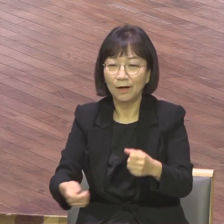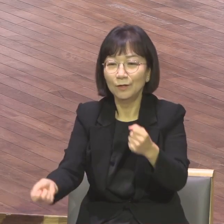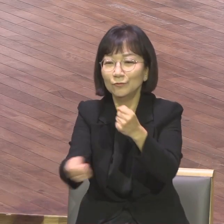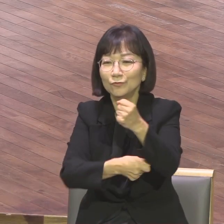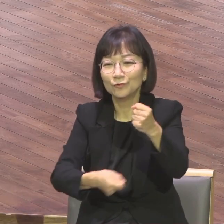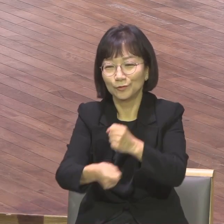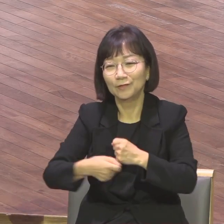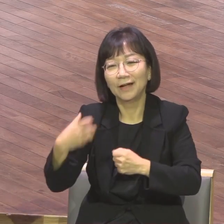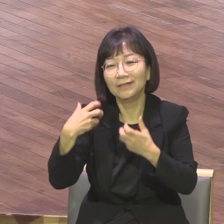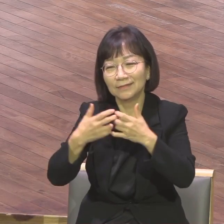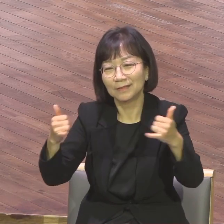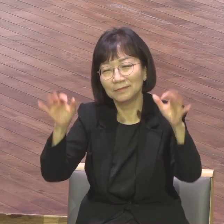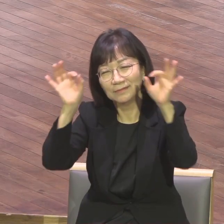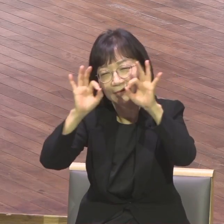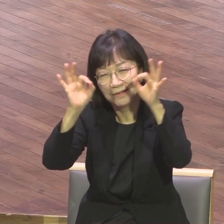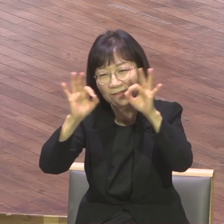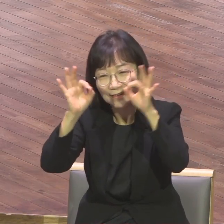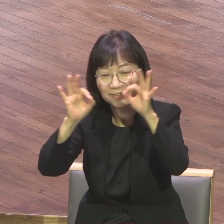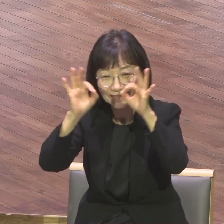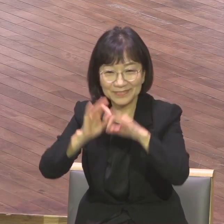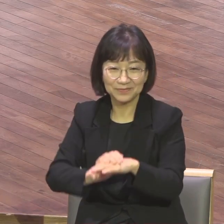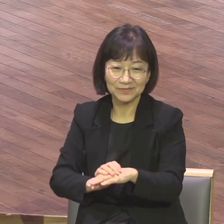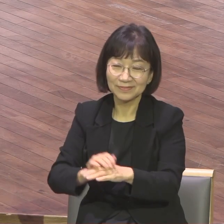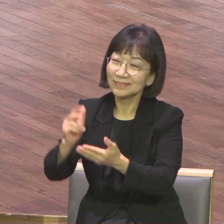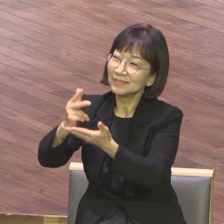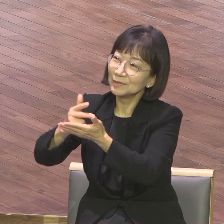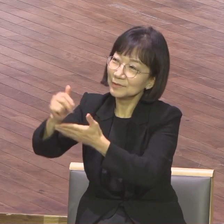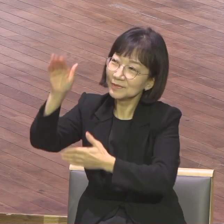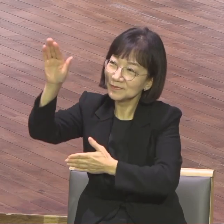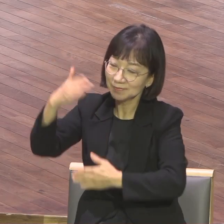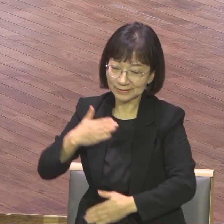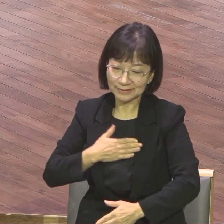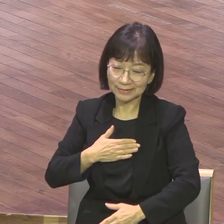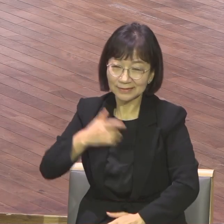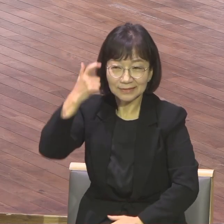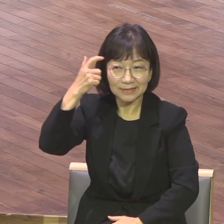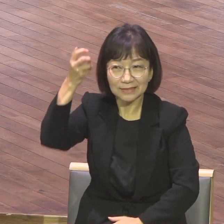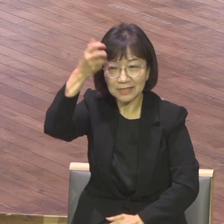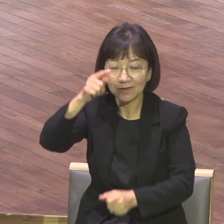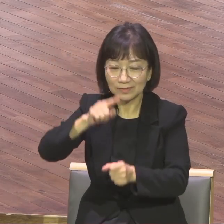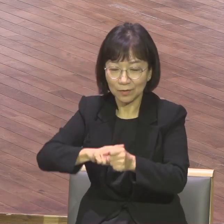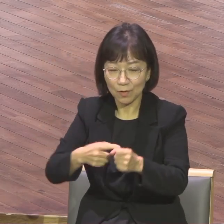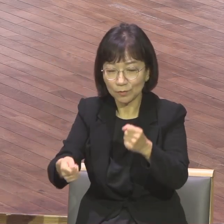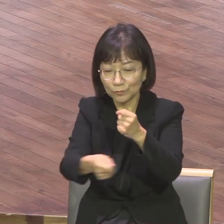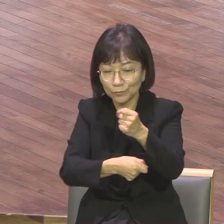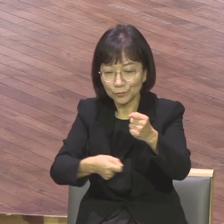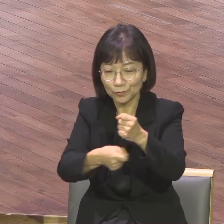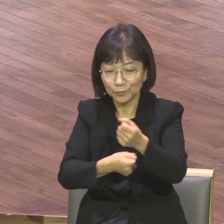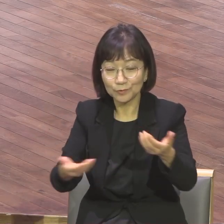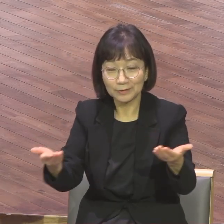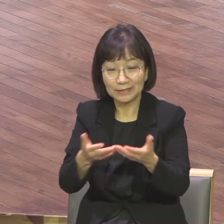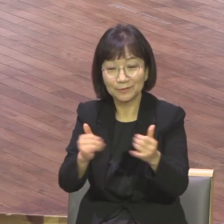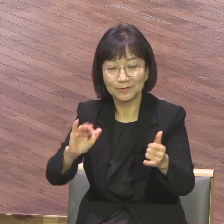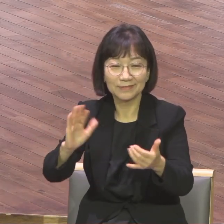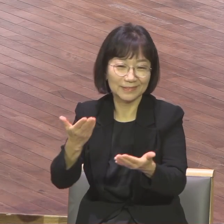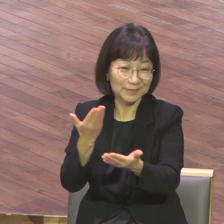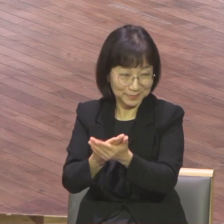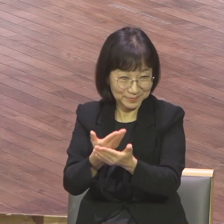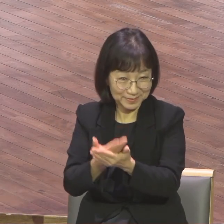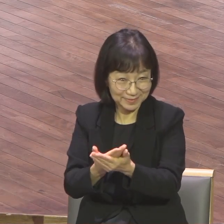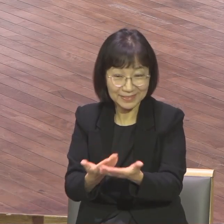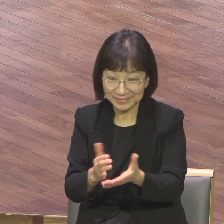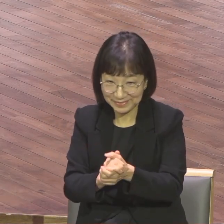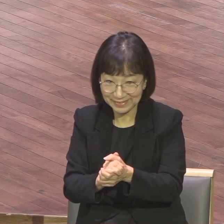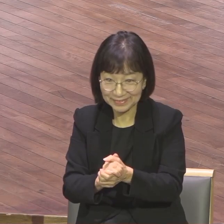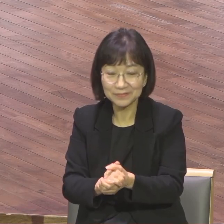계신다. 주여 내가 영적 주수꾼이 되게 하여 주옵소서. 은혜로운